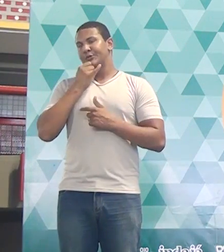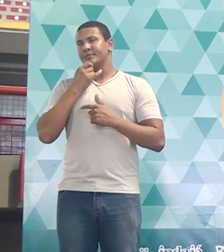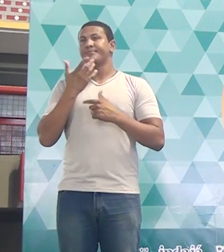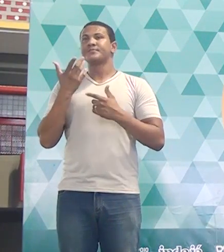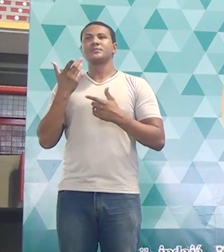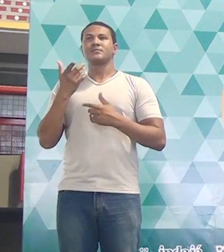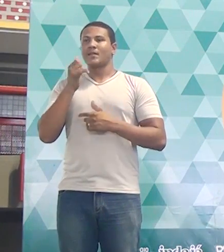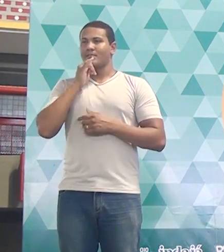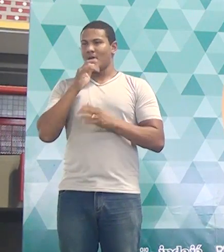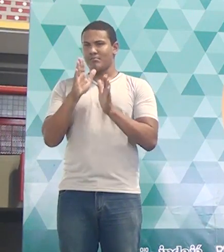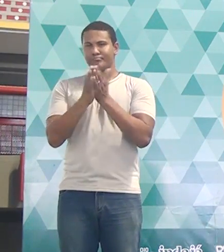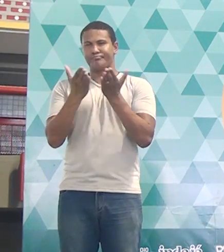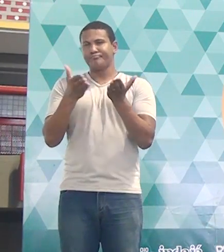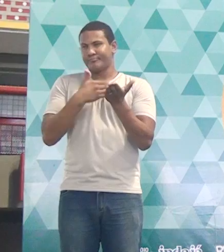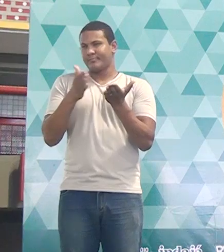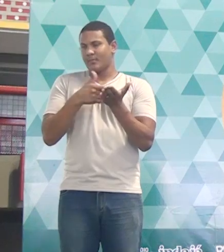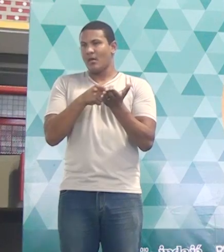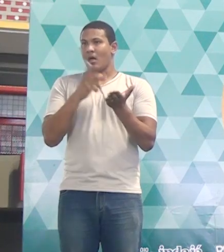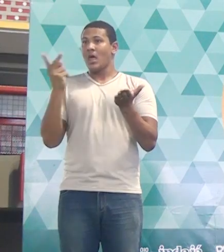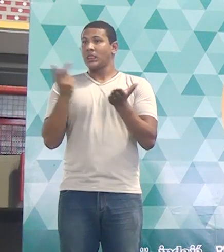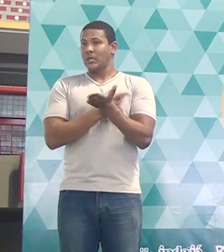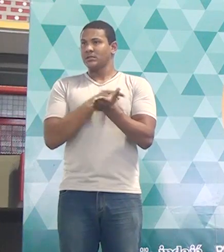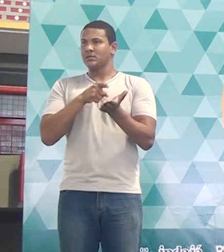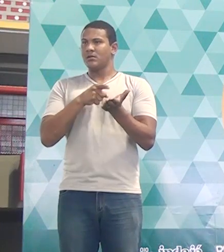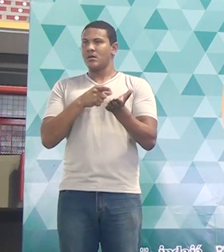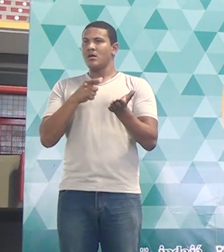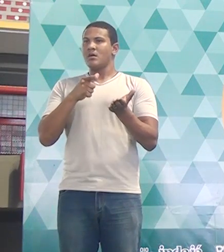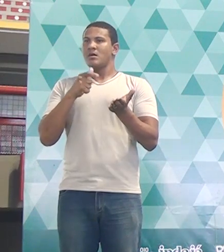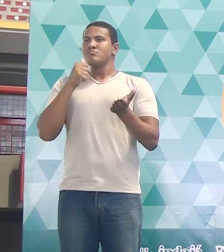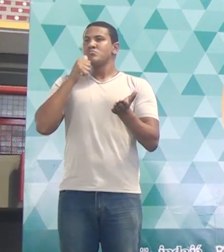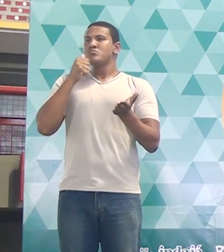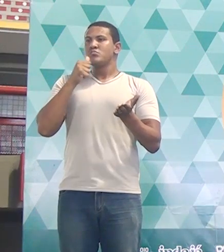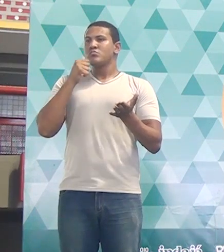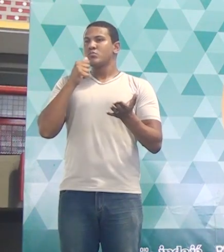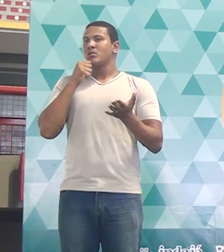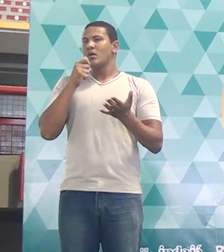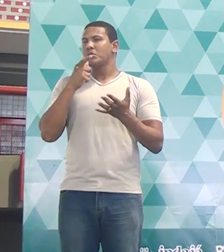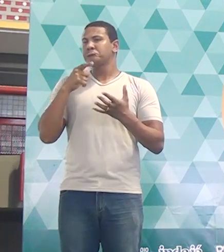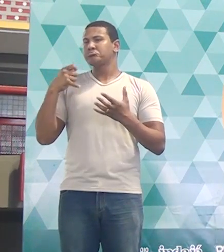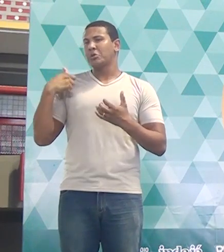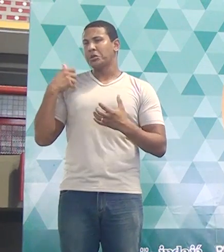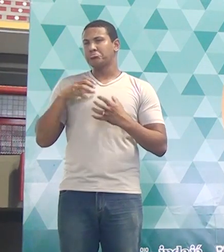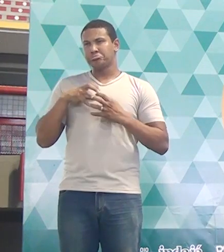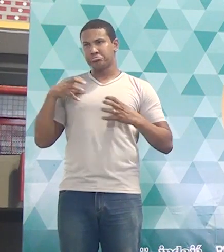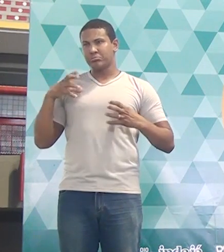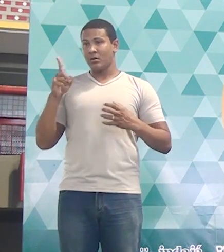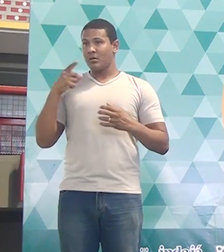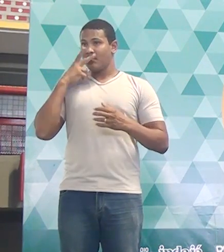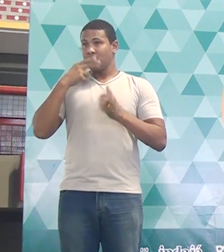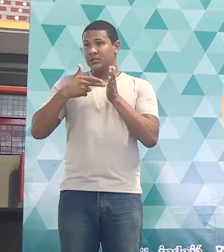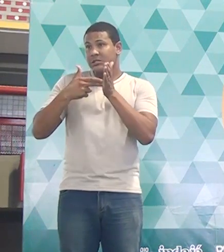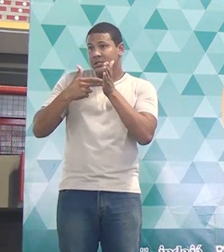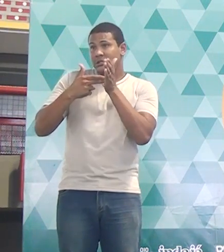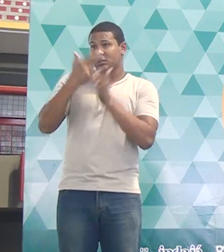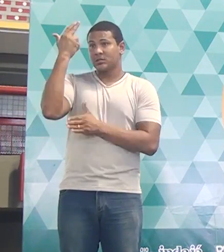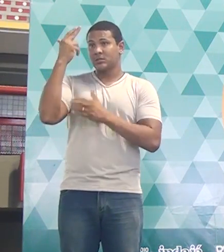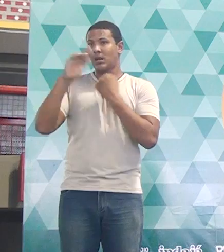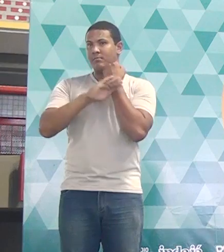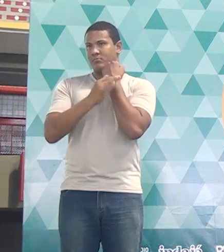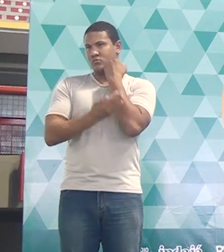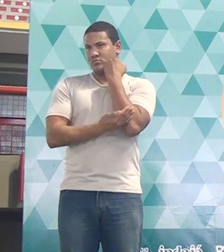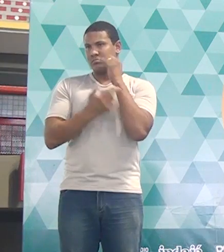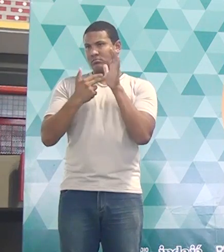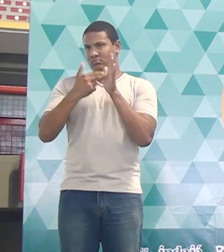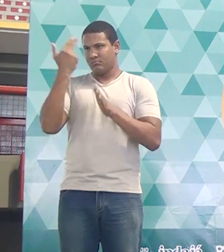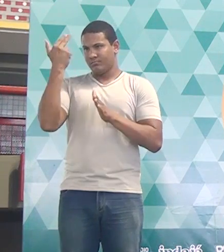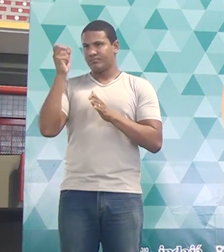uma matéria de uma senhora que estava fazendo uma cirurgia plástica nas nádegas e o médico estava usando um bisturi elétrico.